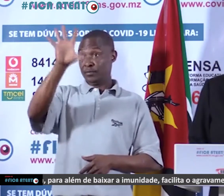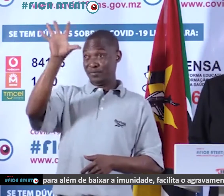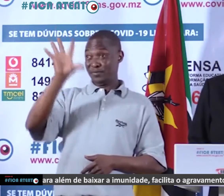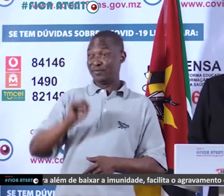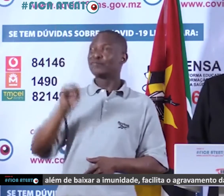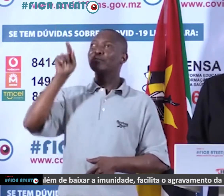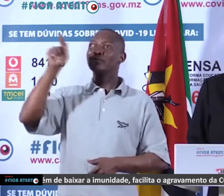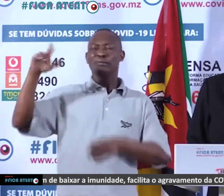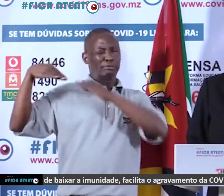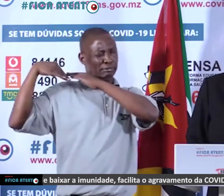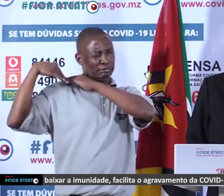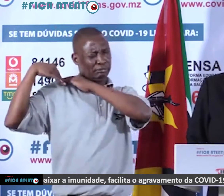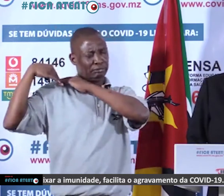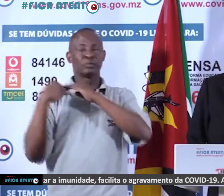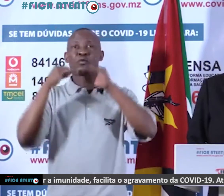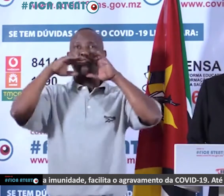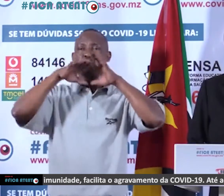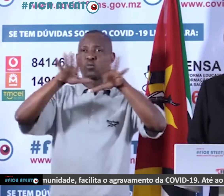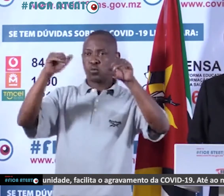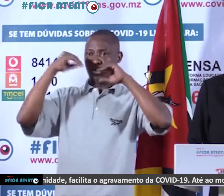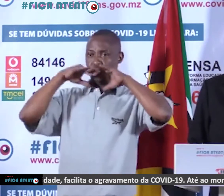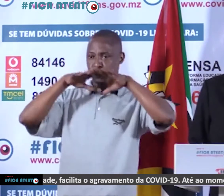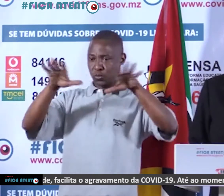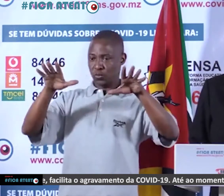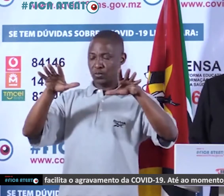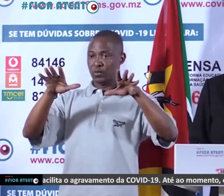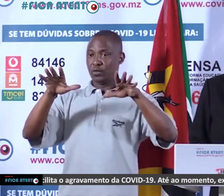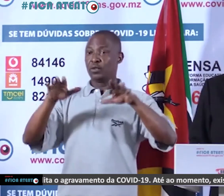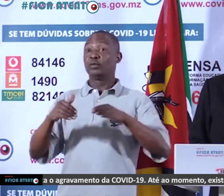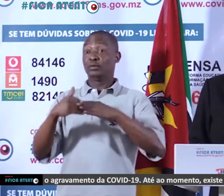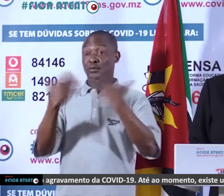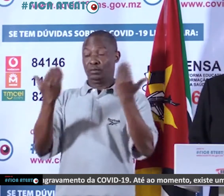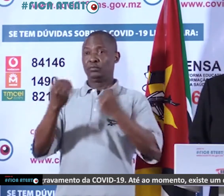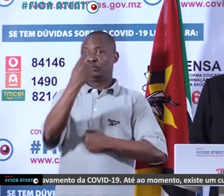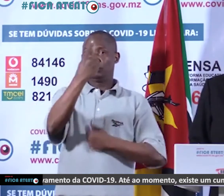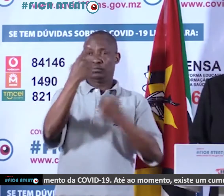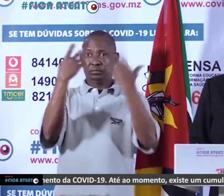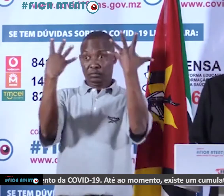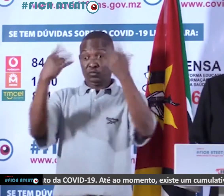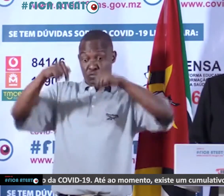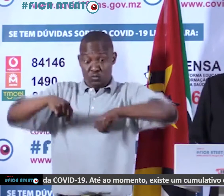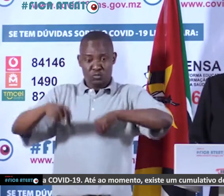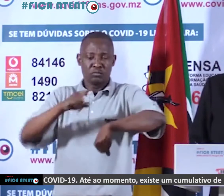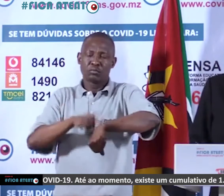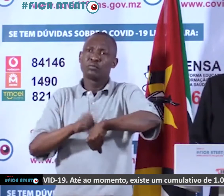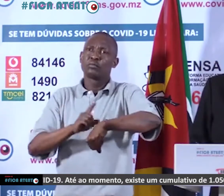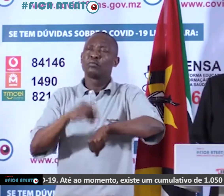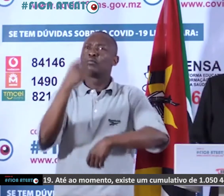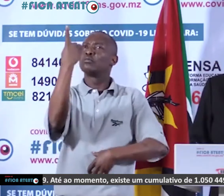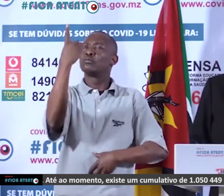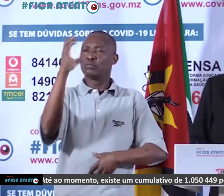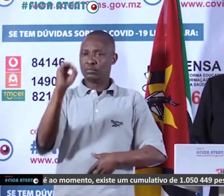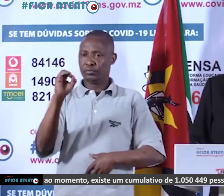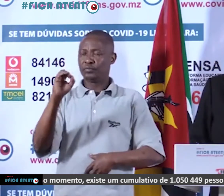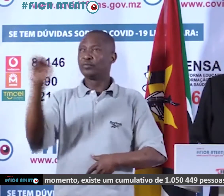nos atualiza diariamente, até as 10 horas do dia 19 de junho de 2020, no nosso continente